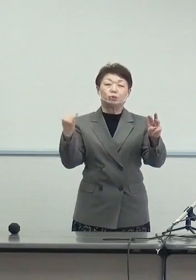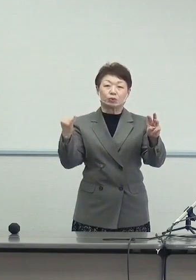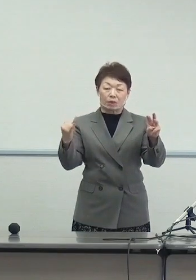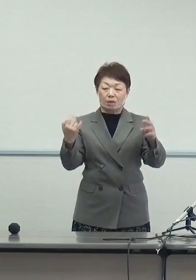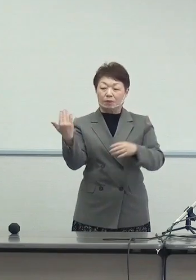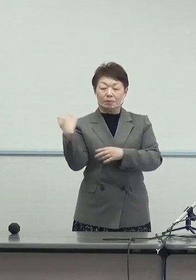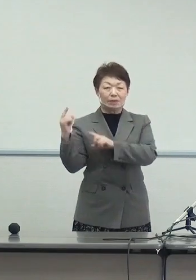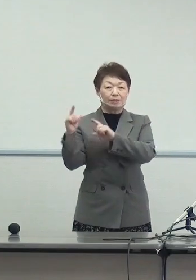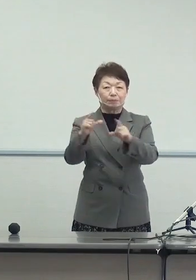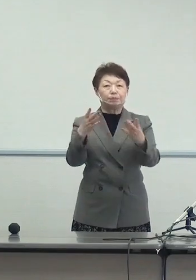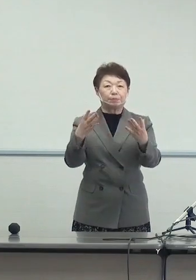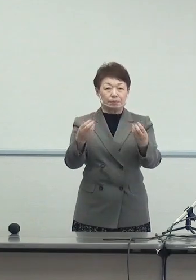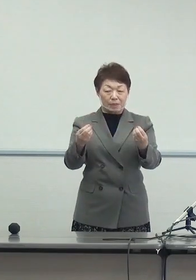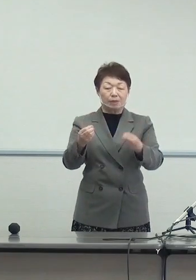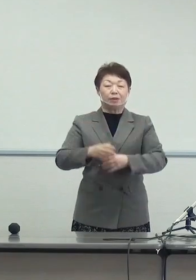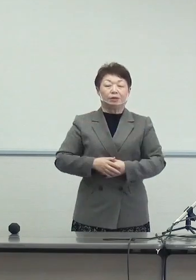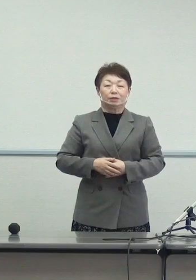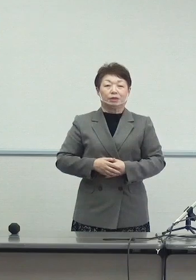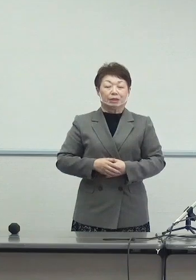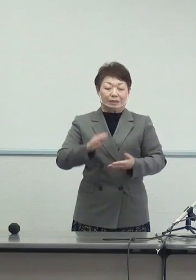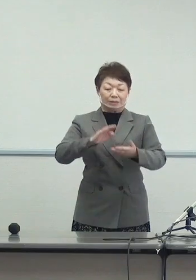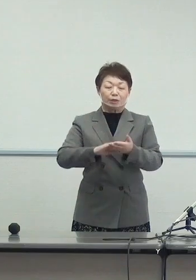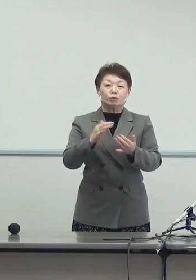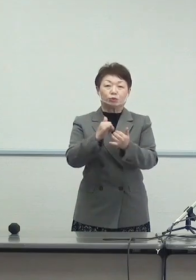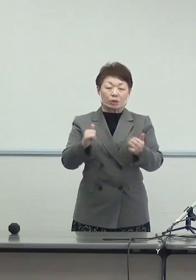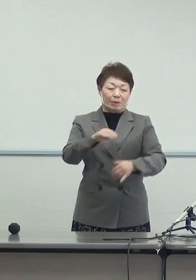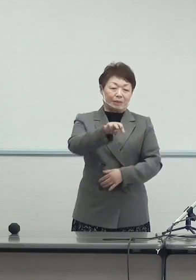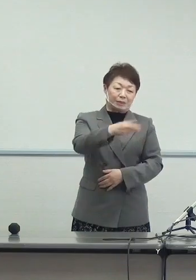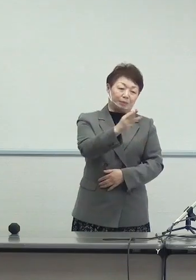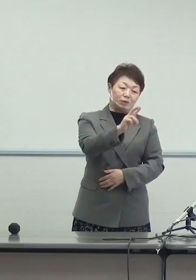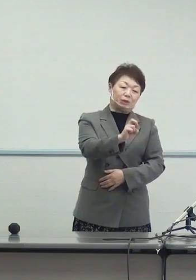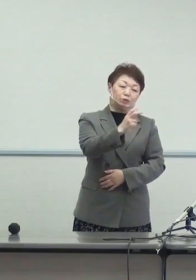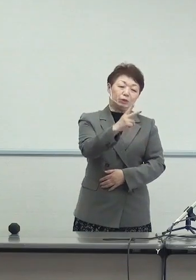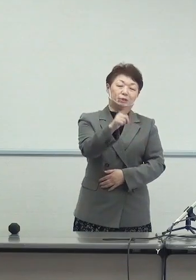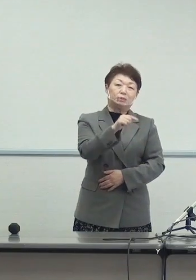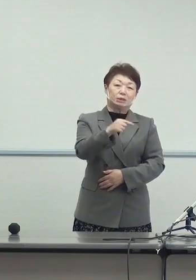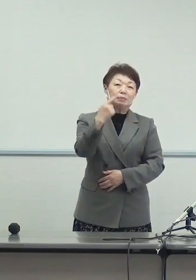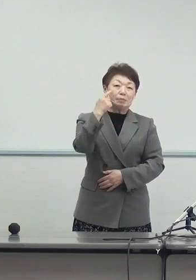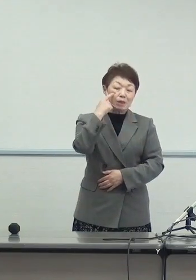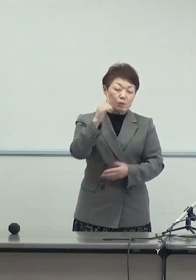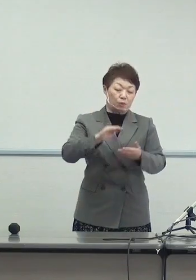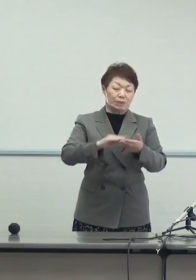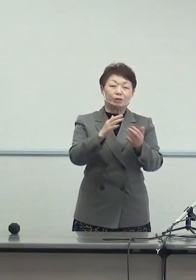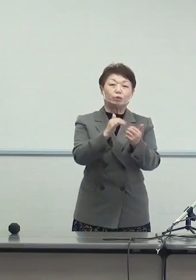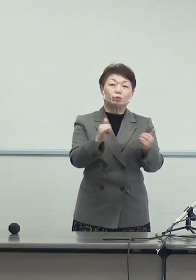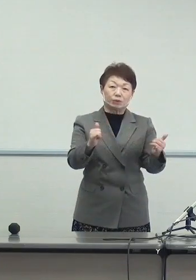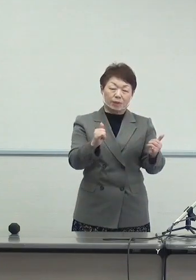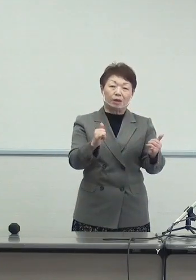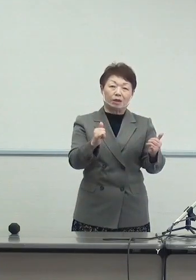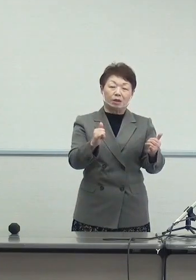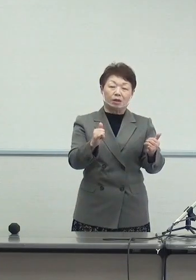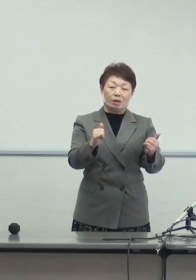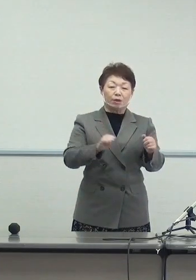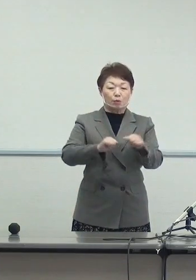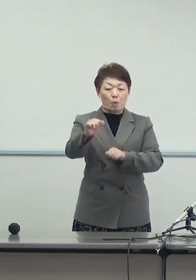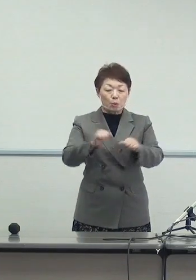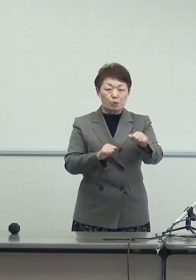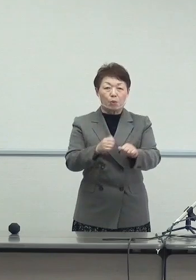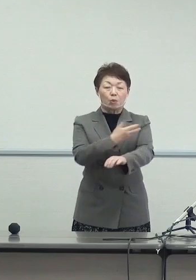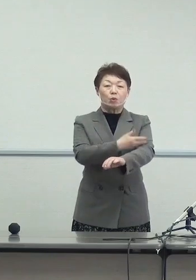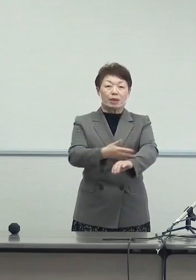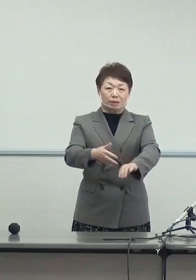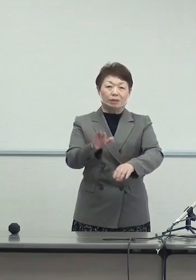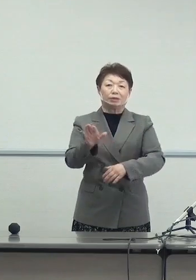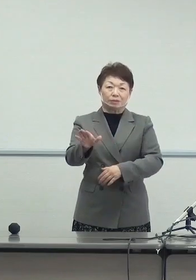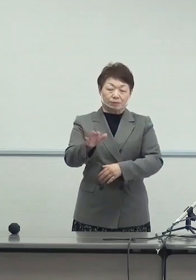日公表いたしました接触者で言いますと322例目の方の接触者というふうに行動歴である通りでござい